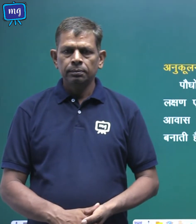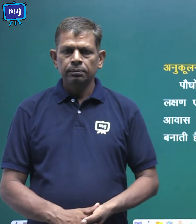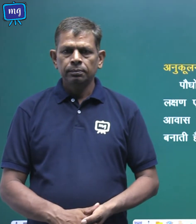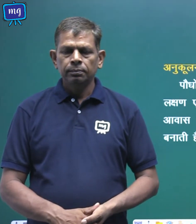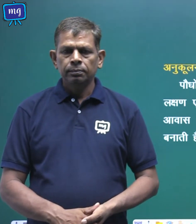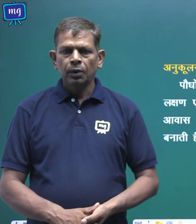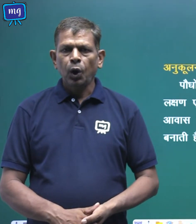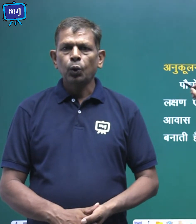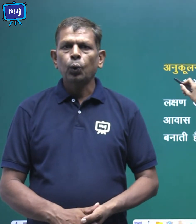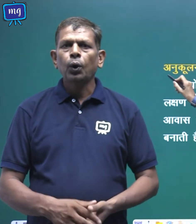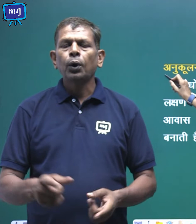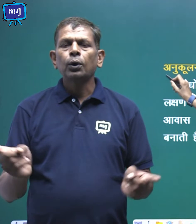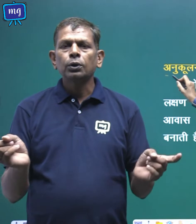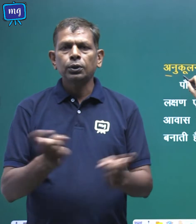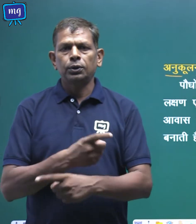अनुकूलन